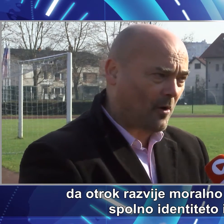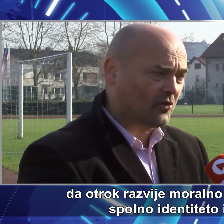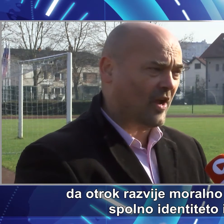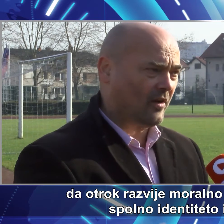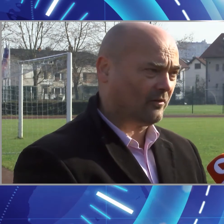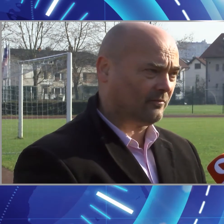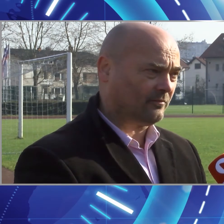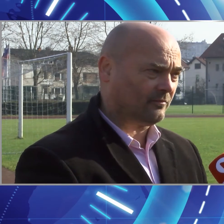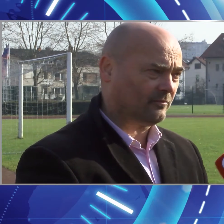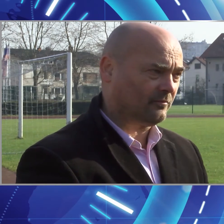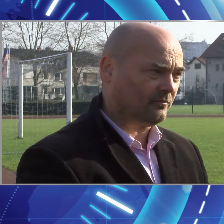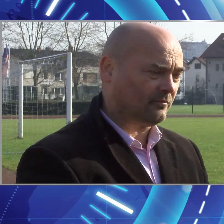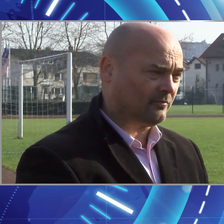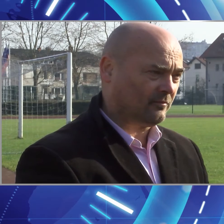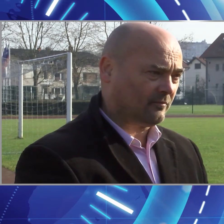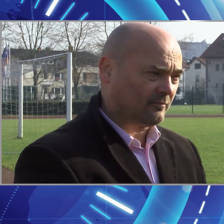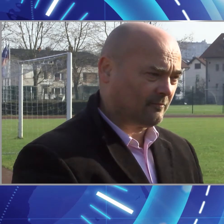identiteto in spolno željo.